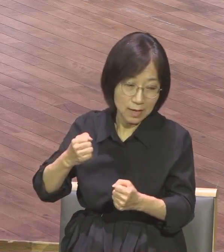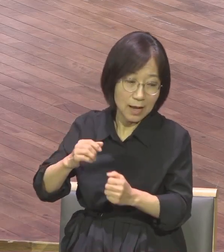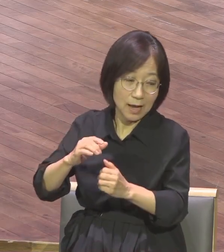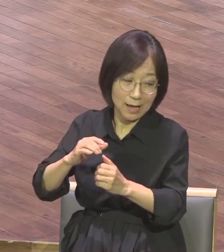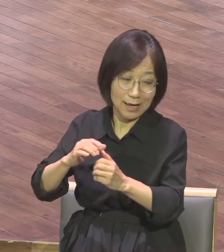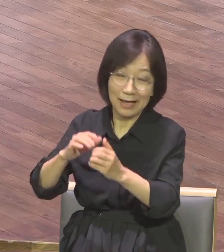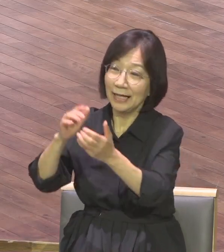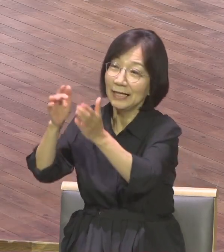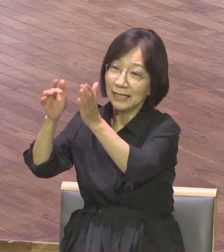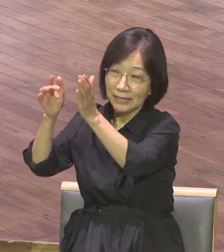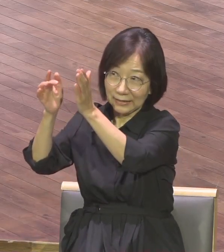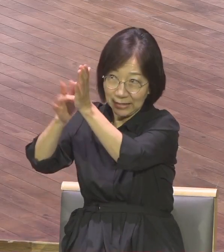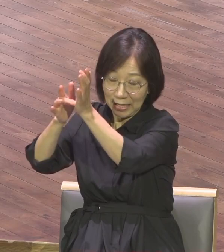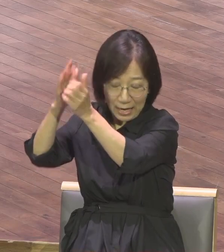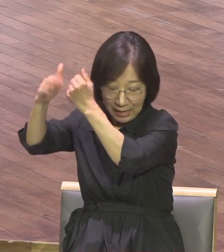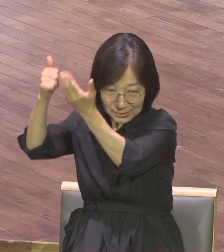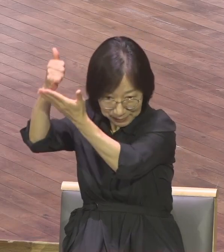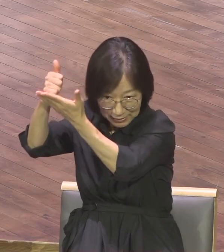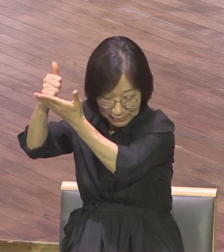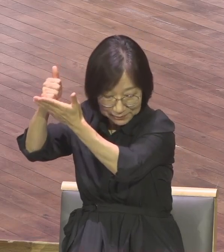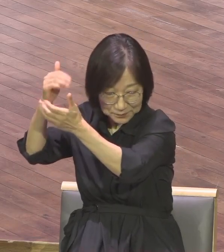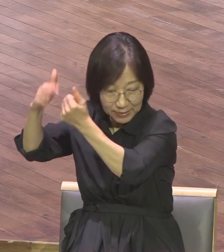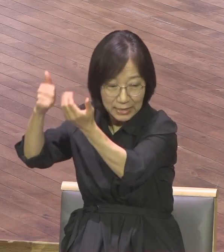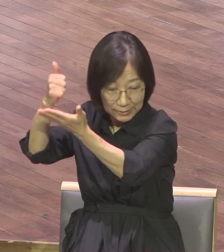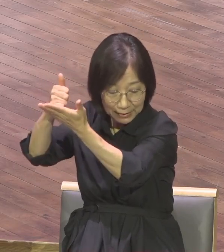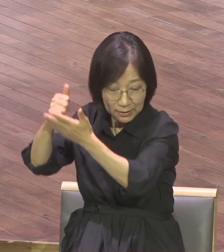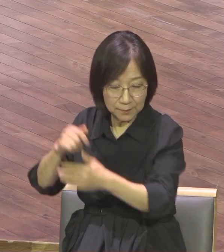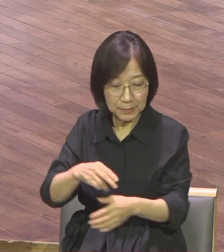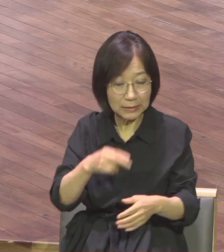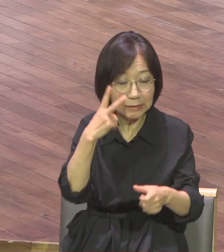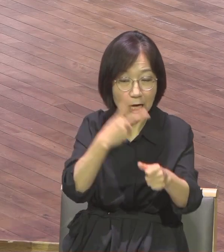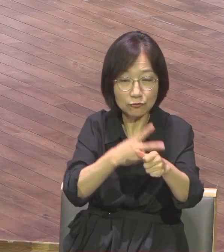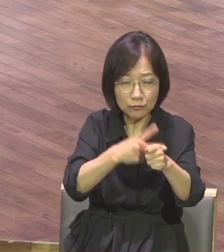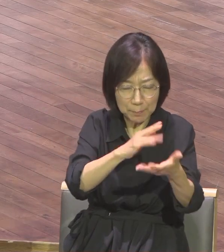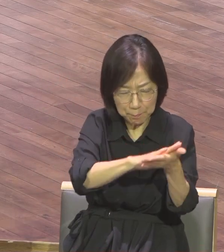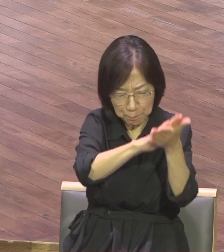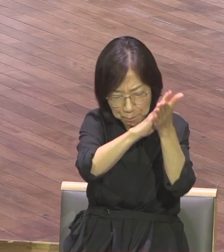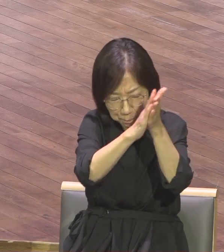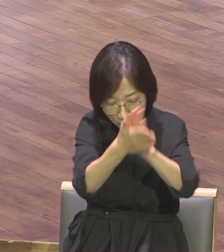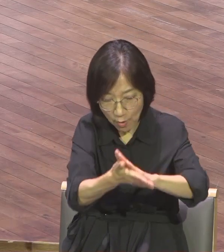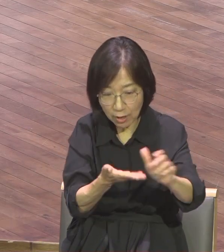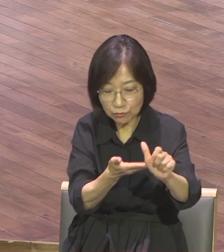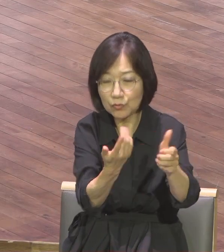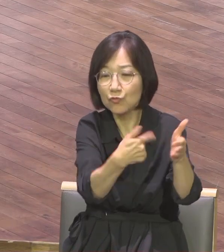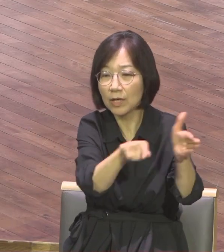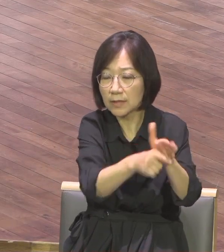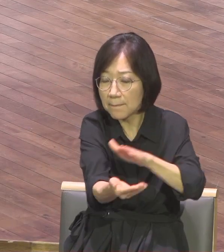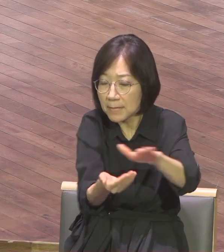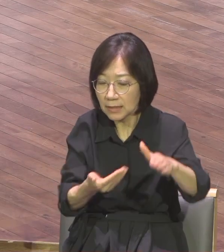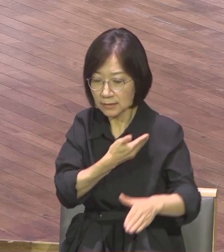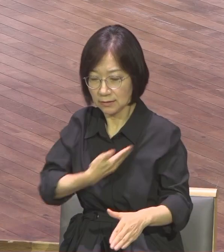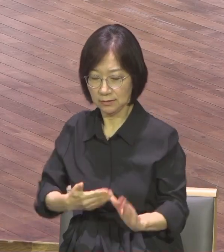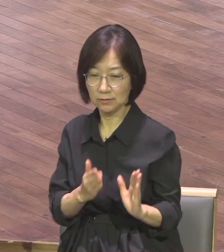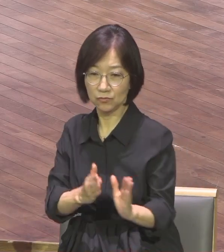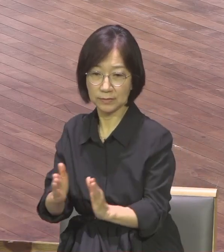자 주님은 사울을 위해서 아나니아라는 70인 제자를 그렇게